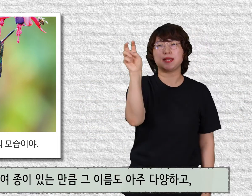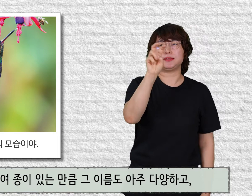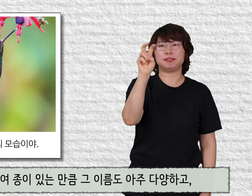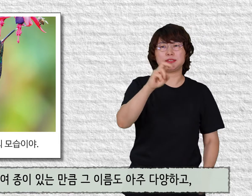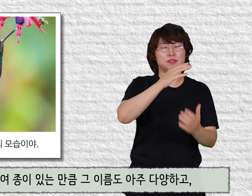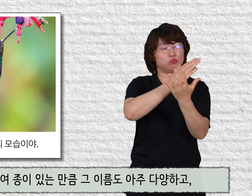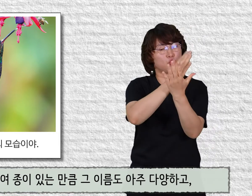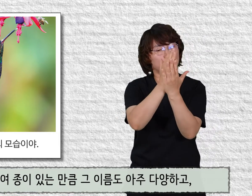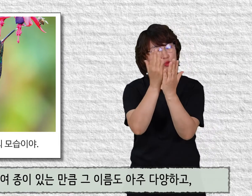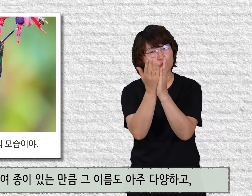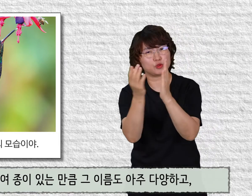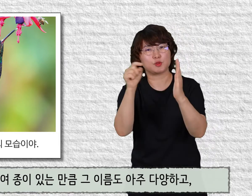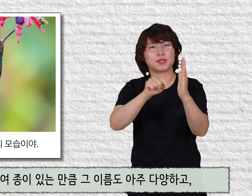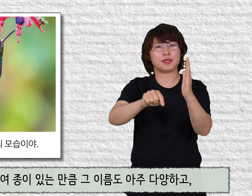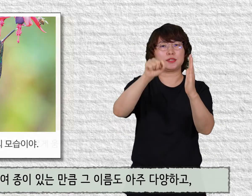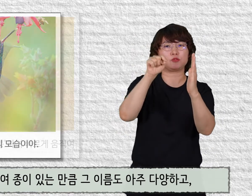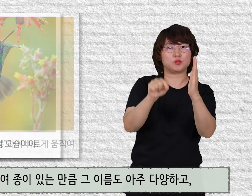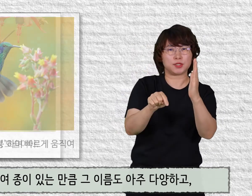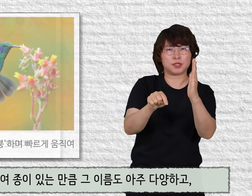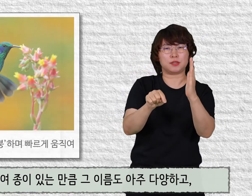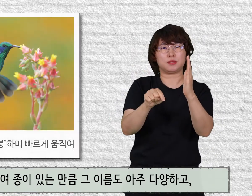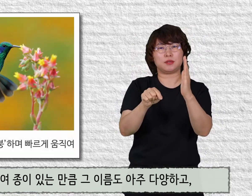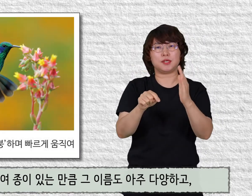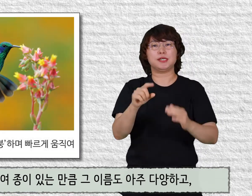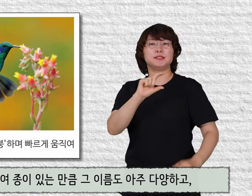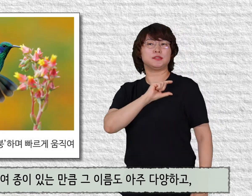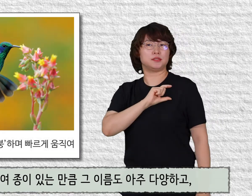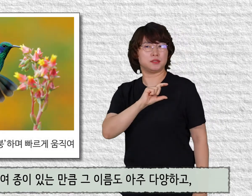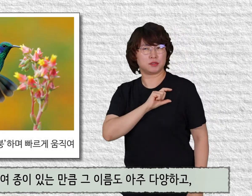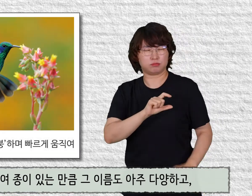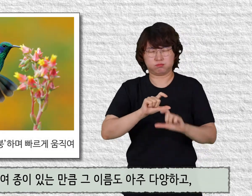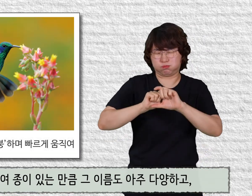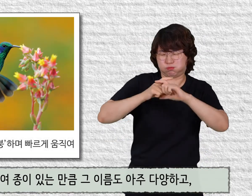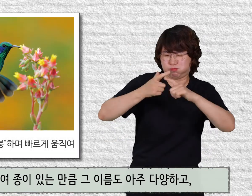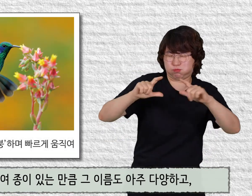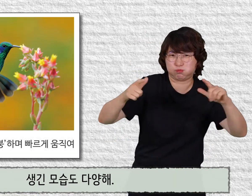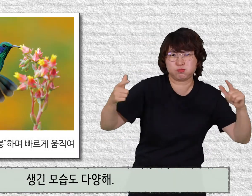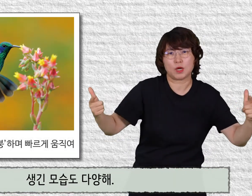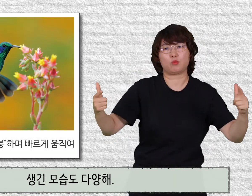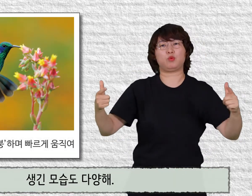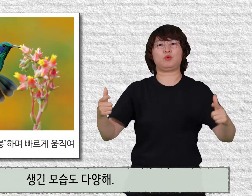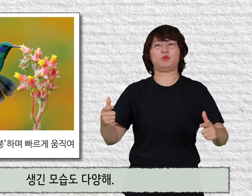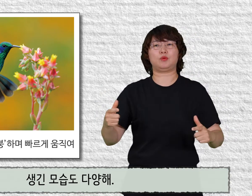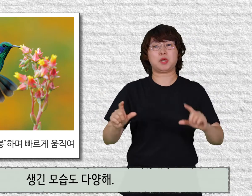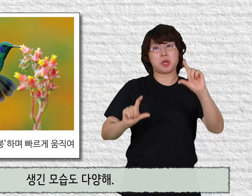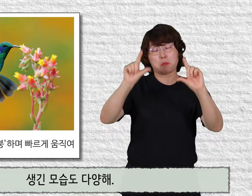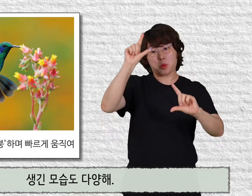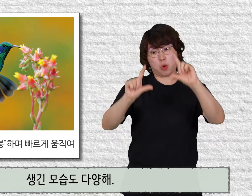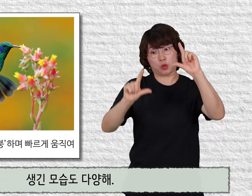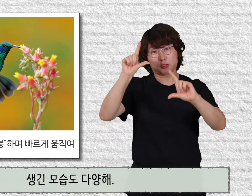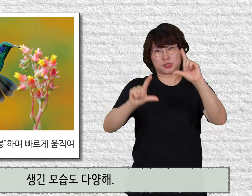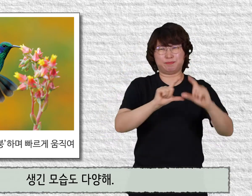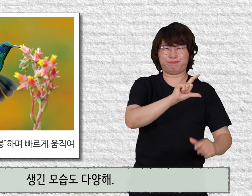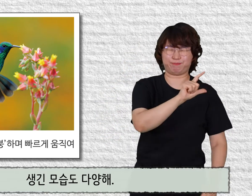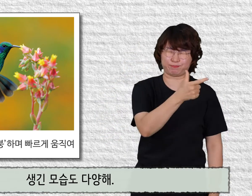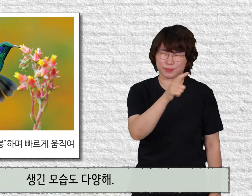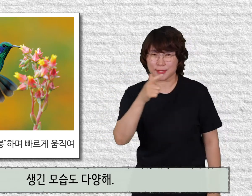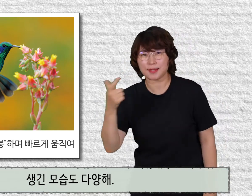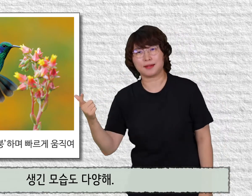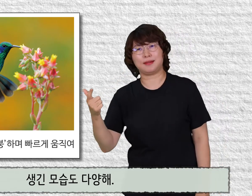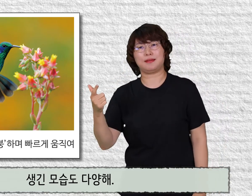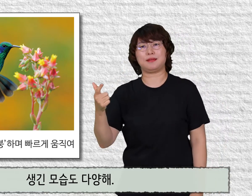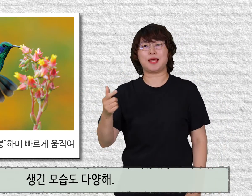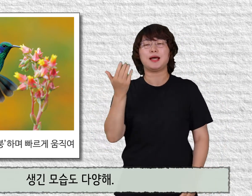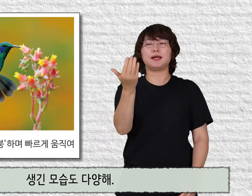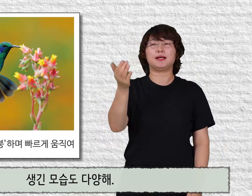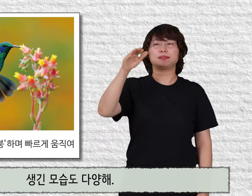세계에 320여 종이 있는 만큼 그 이름도 아주 다양하고 생긴 모습도 다양해.